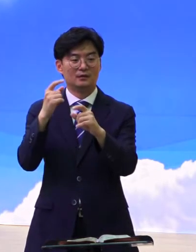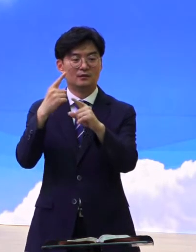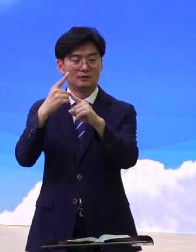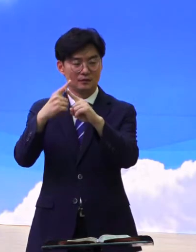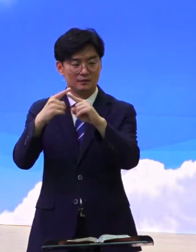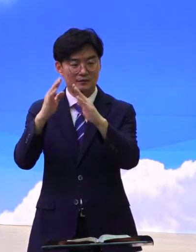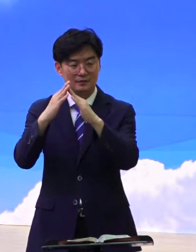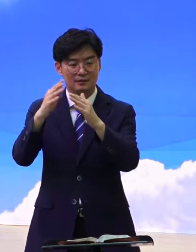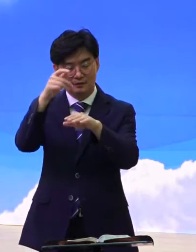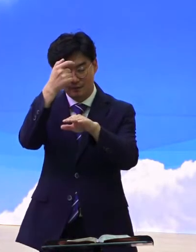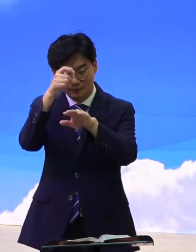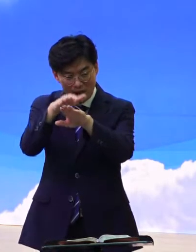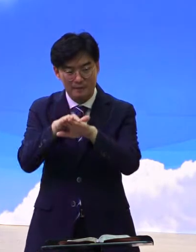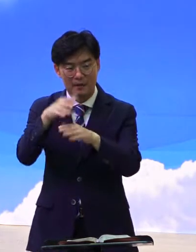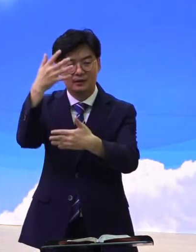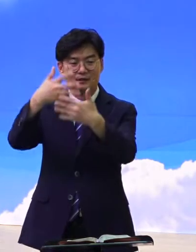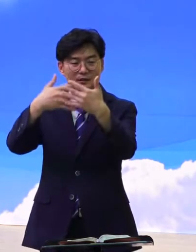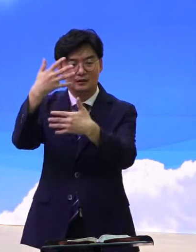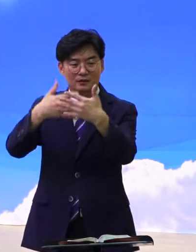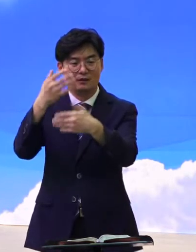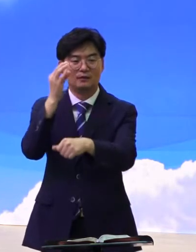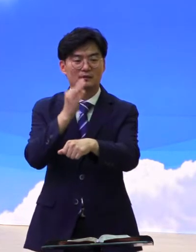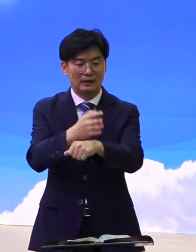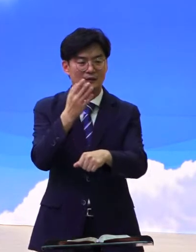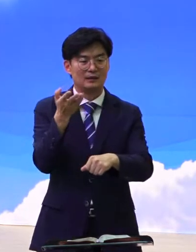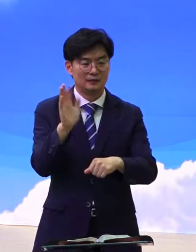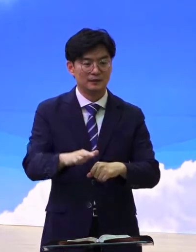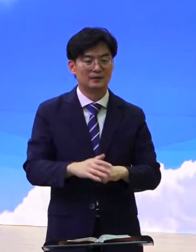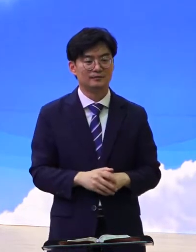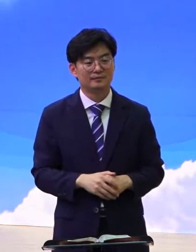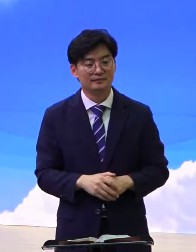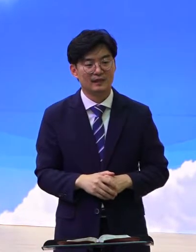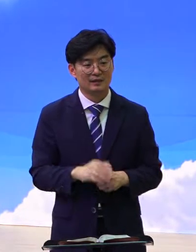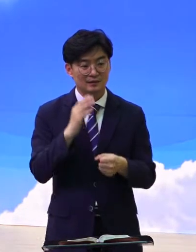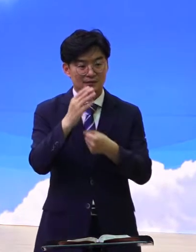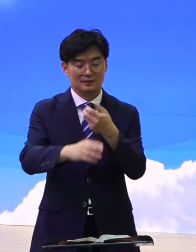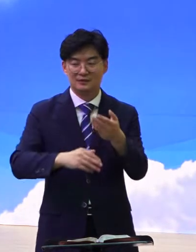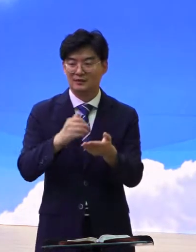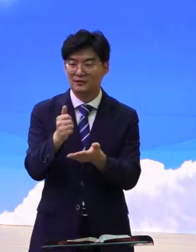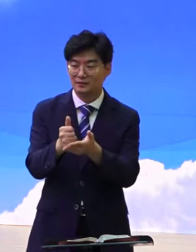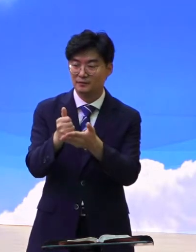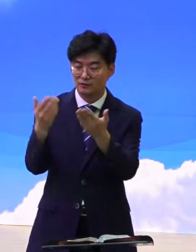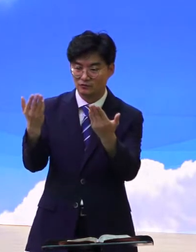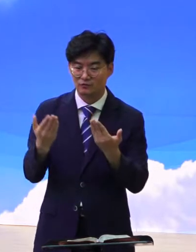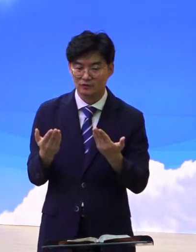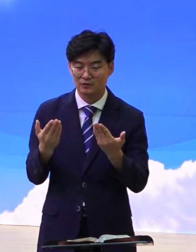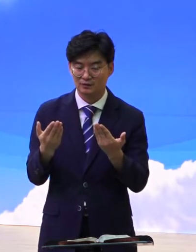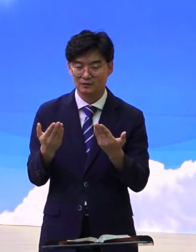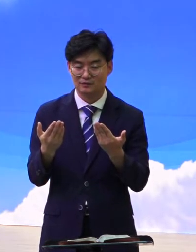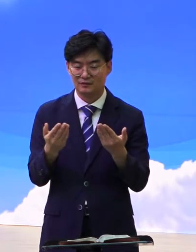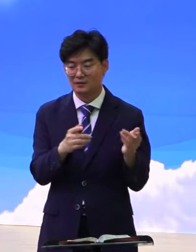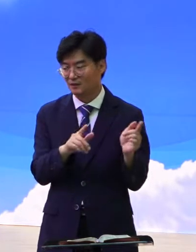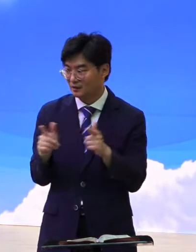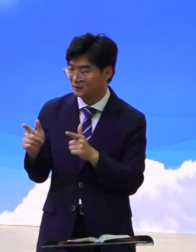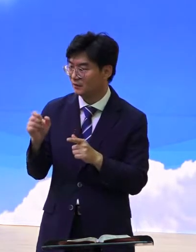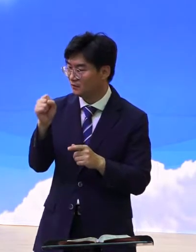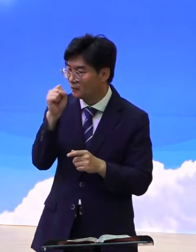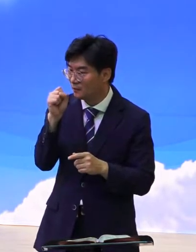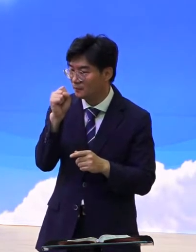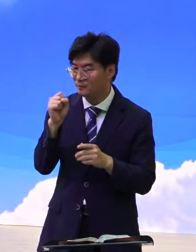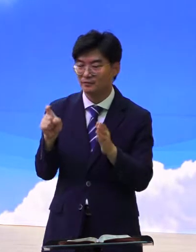자리에서 간절하게 예배를 드릴 수가 있습니다. 분명히 하나님께서 주신 더 또 폭넓고 좋은